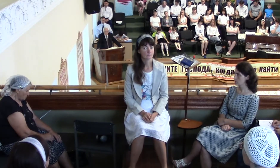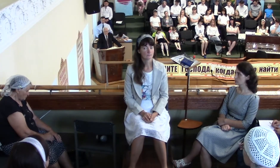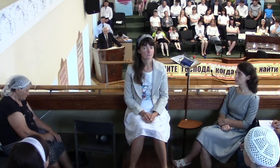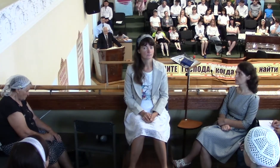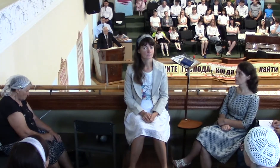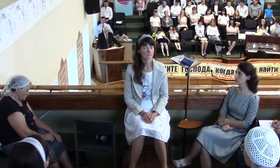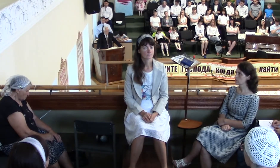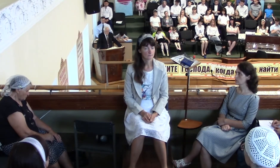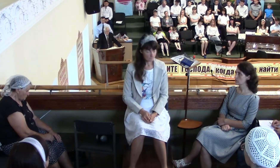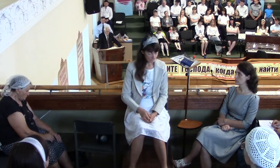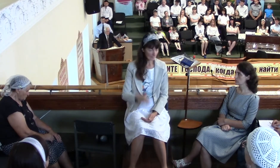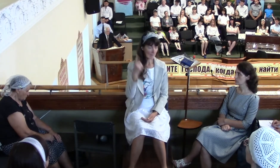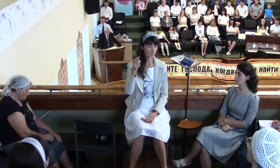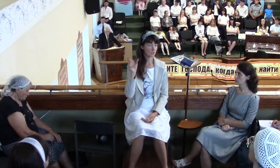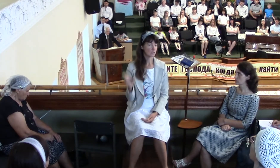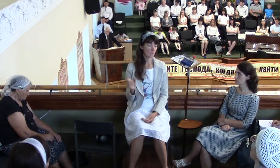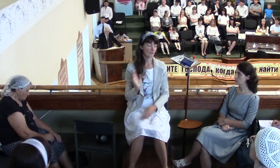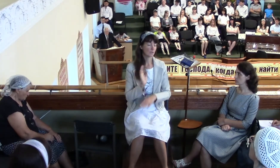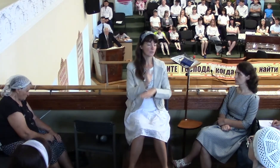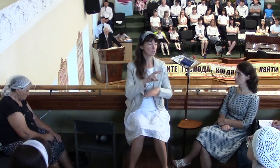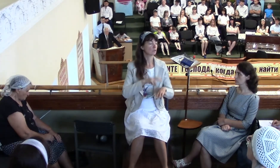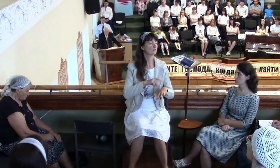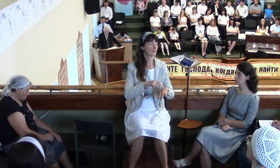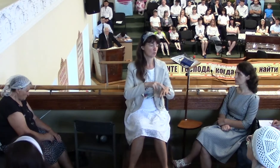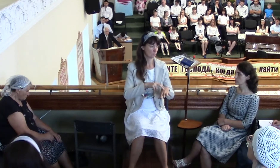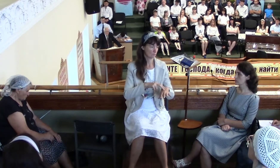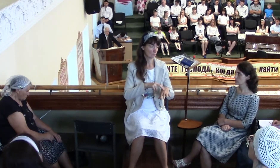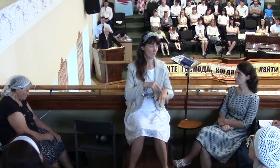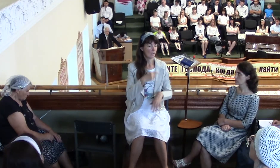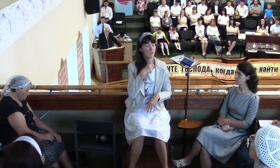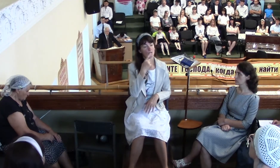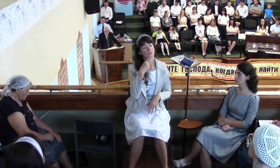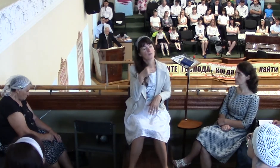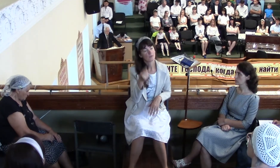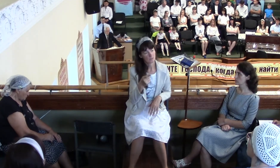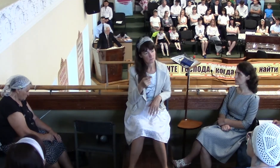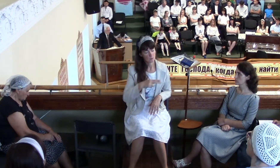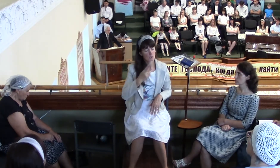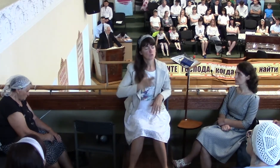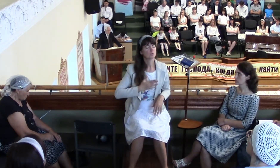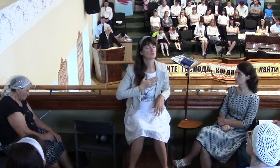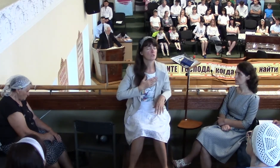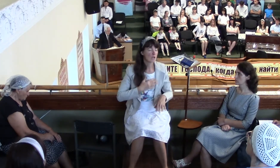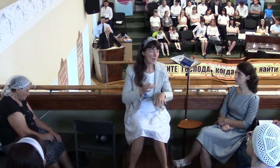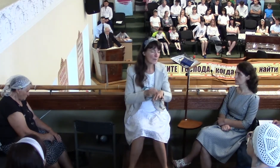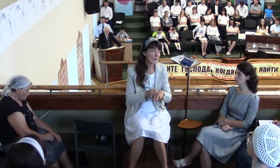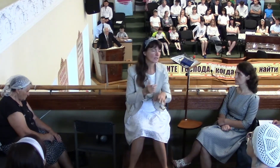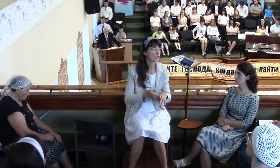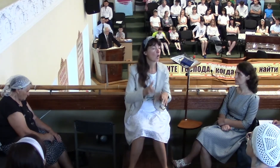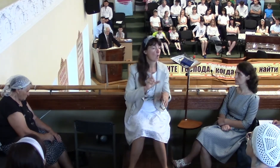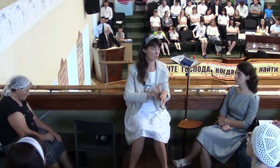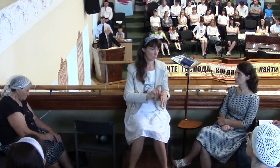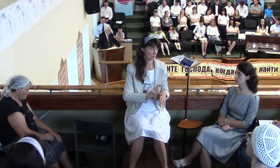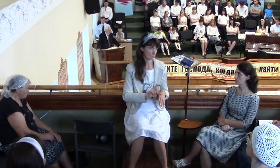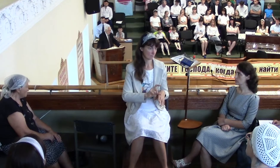пришел на прием и говорит: у меня так душа болит, я места не нахожу, душа болит. Тот